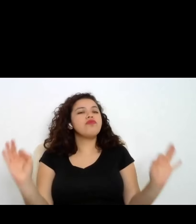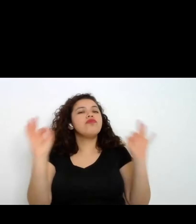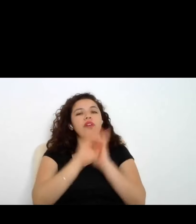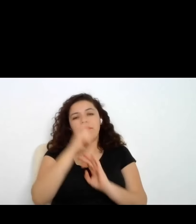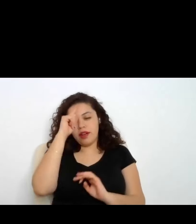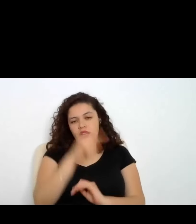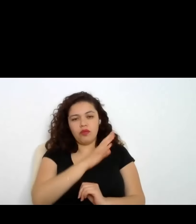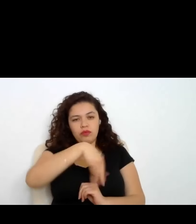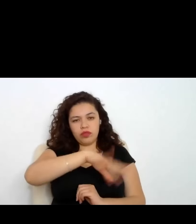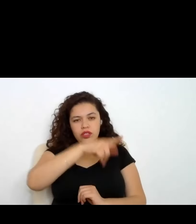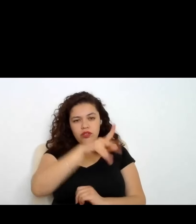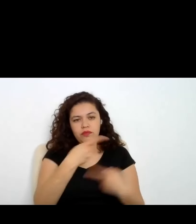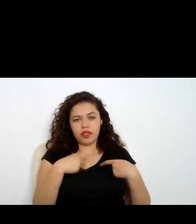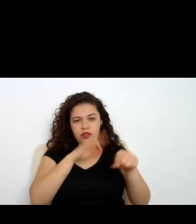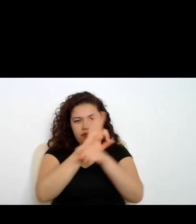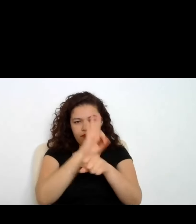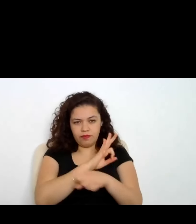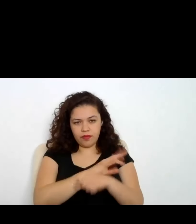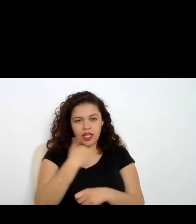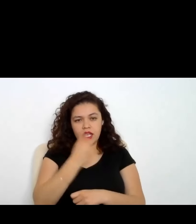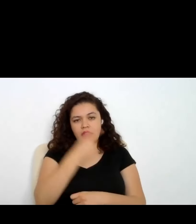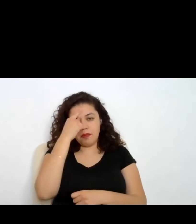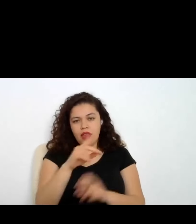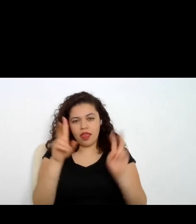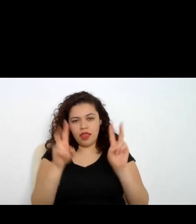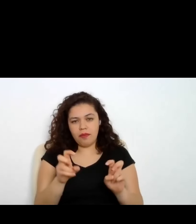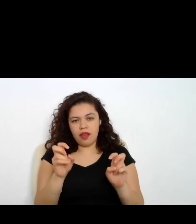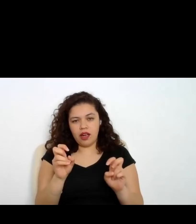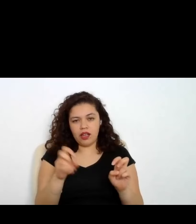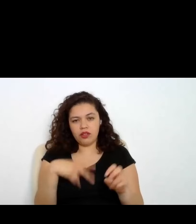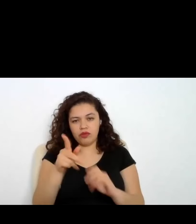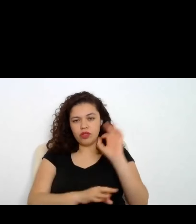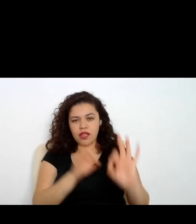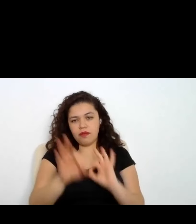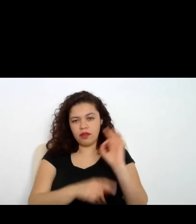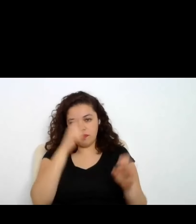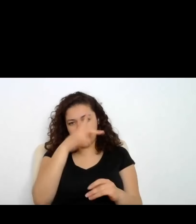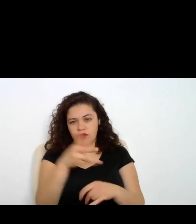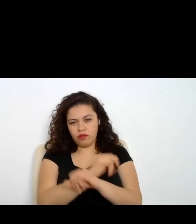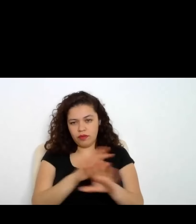la protección de la persona con relación al tratamiento de su información.